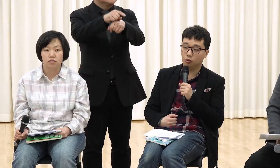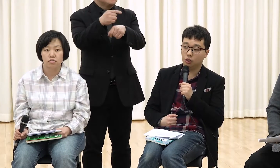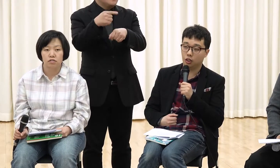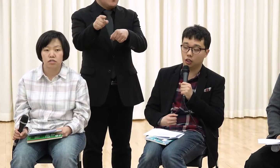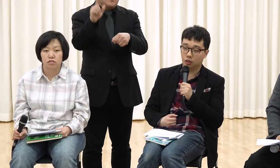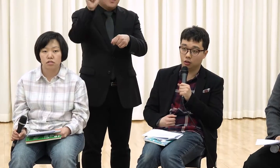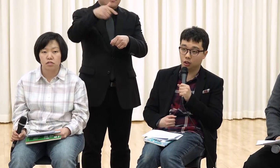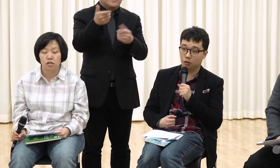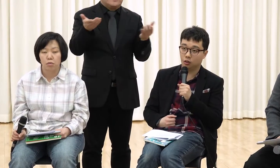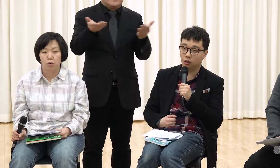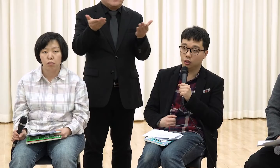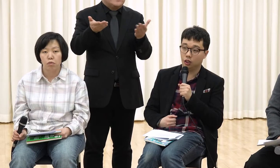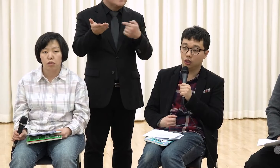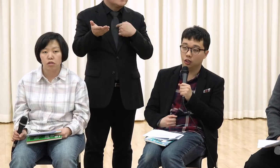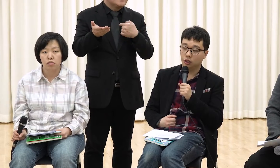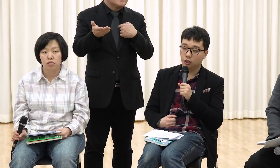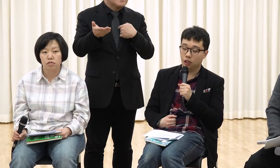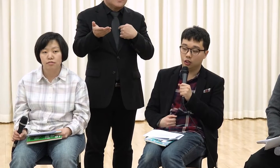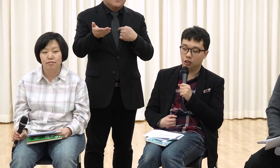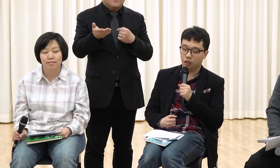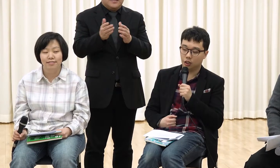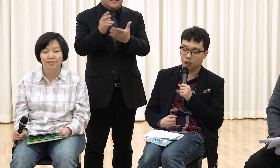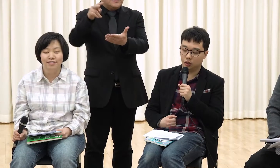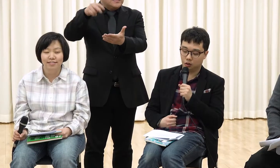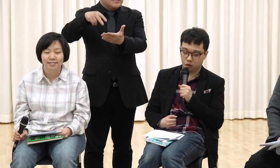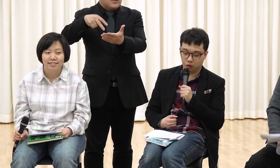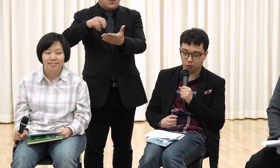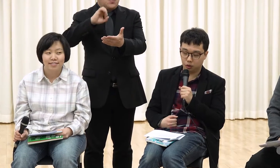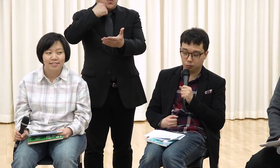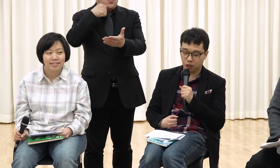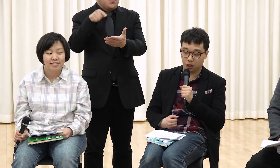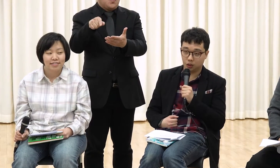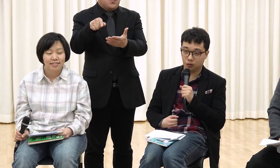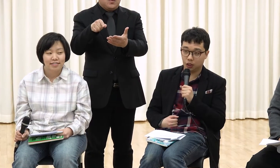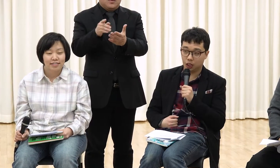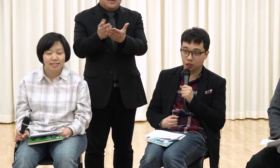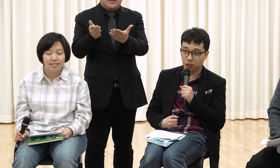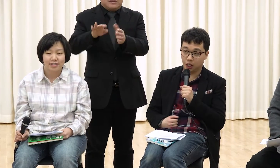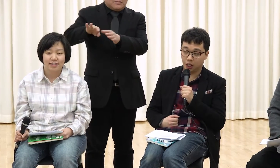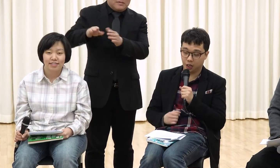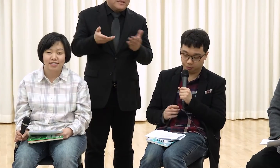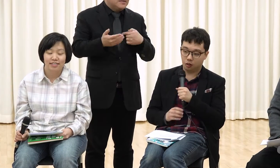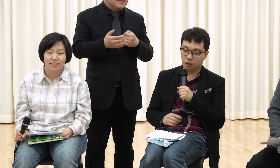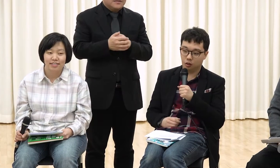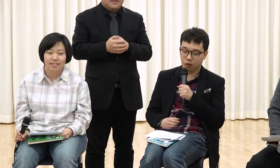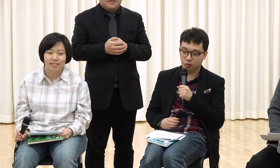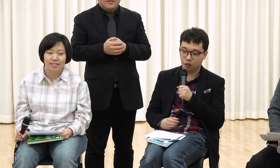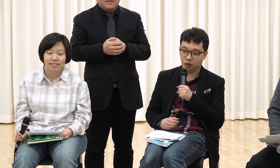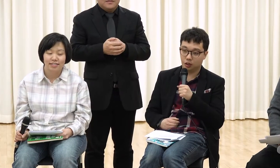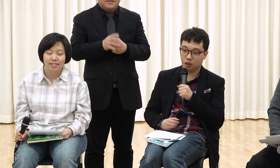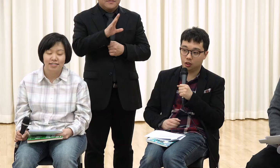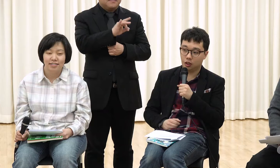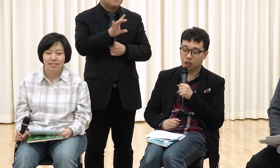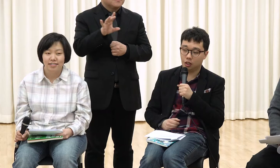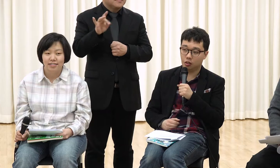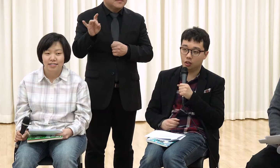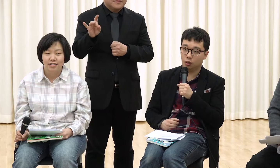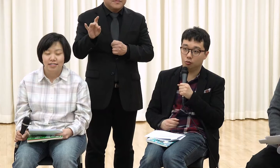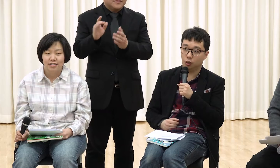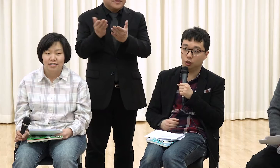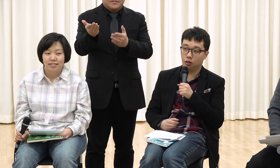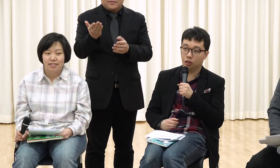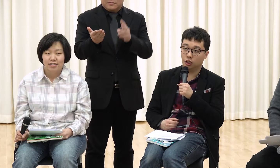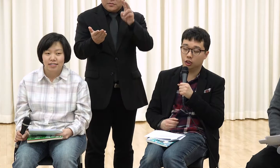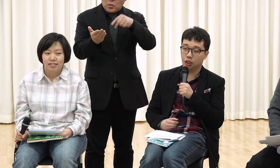특성상 하루 종일 일하는 거라서 이게 책을 접하기가 쉽지가 않은데 그래도 한 번씩 책을